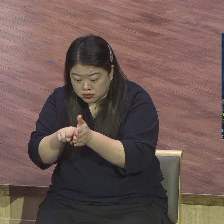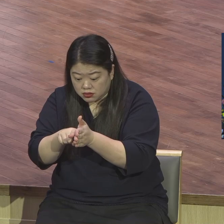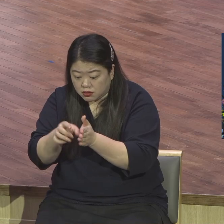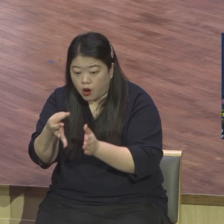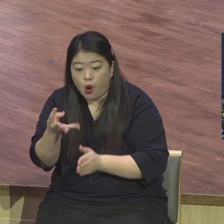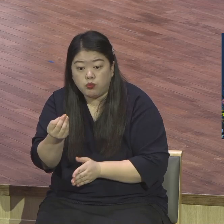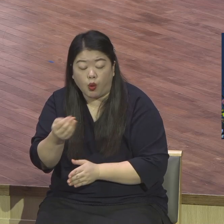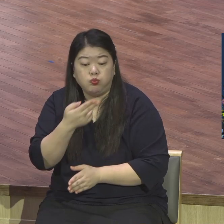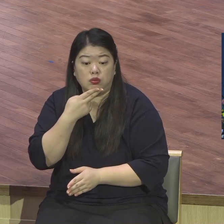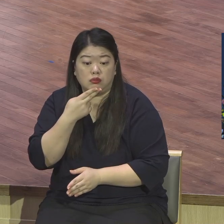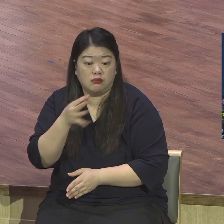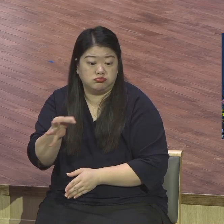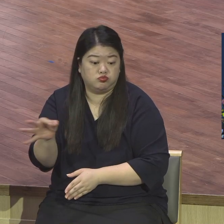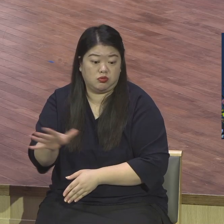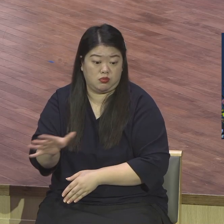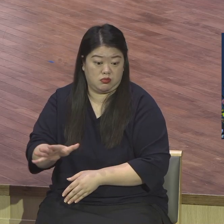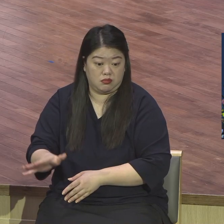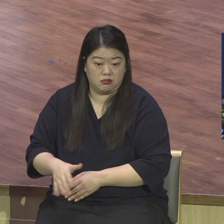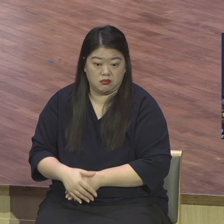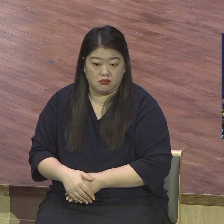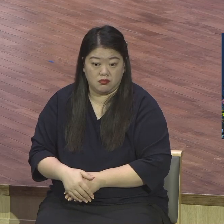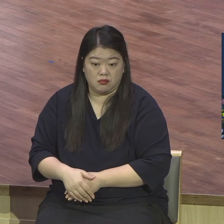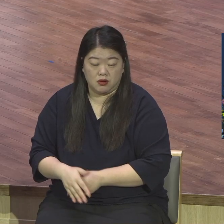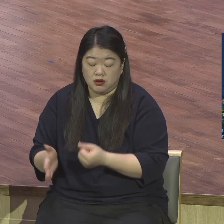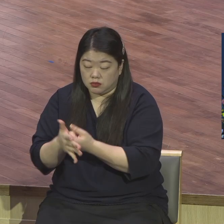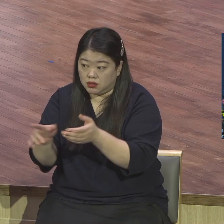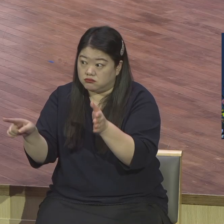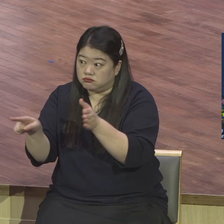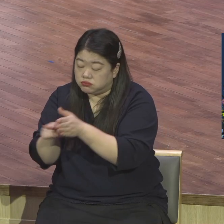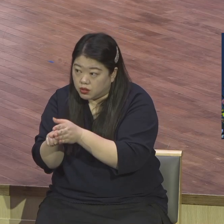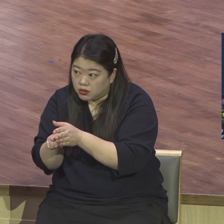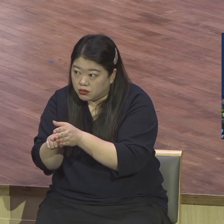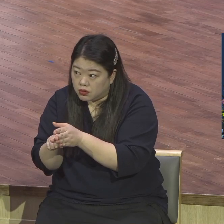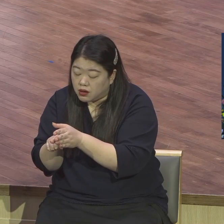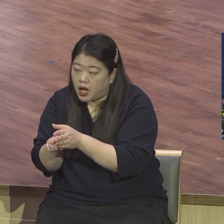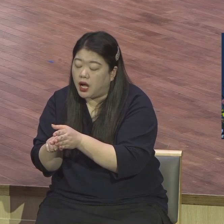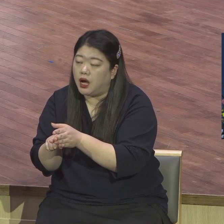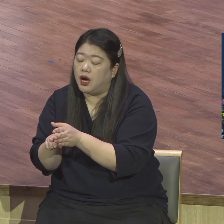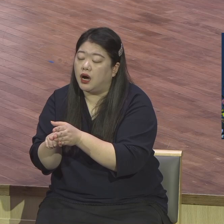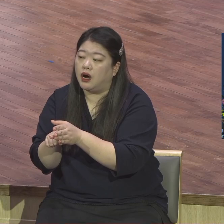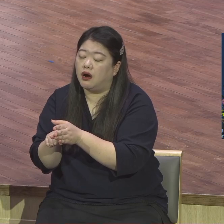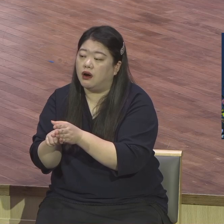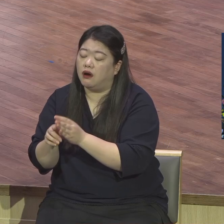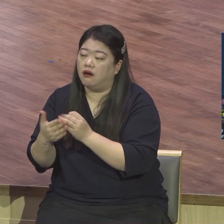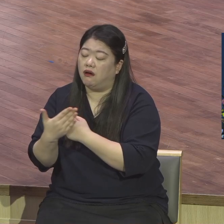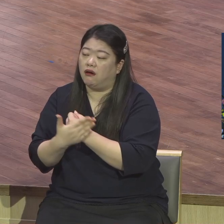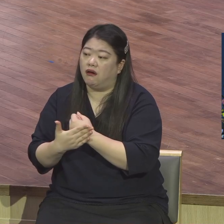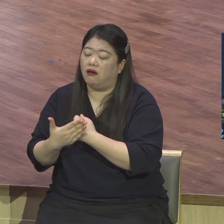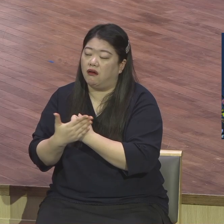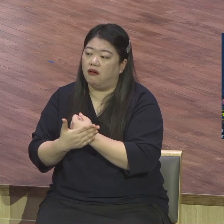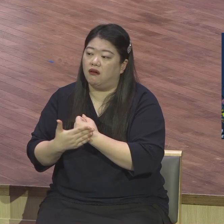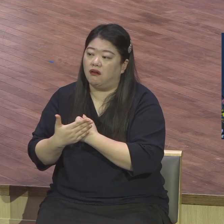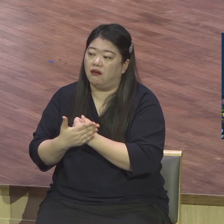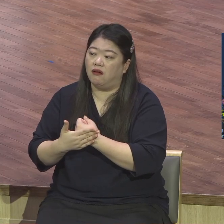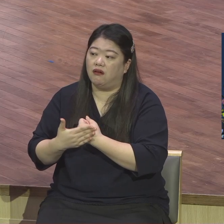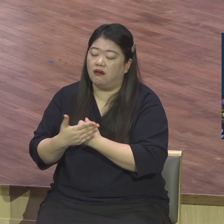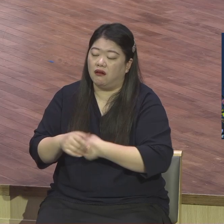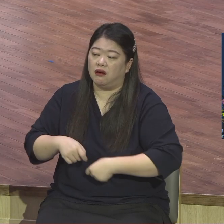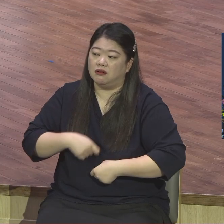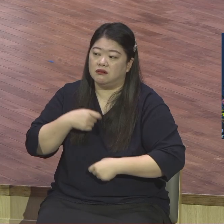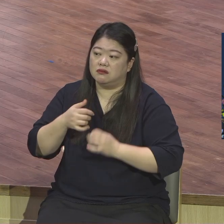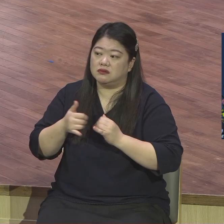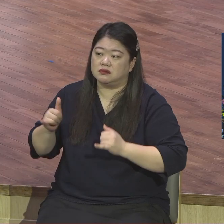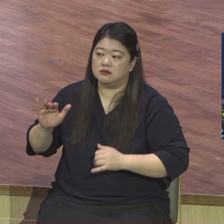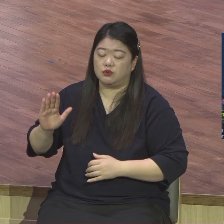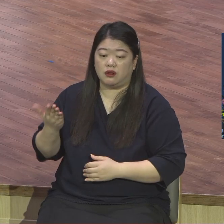믿음으로 죄인이 아니고 의인이라 칭함을 받았다 그러죠. 믿음으로. 그래서 살인자도